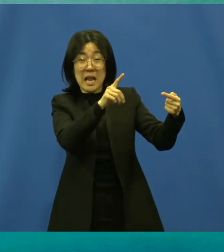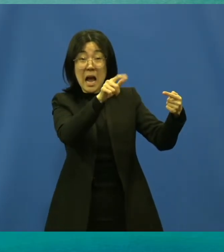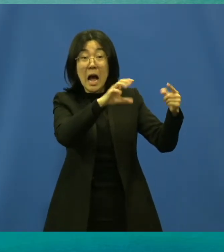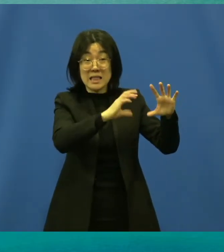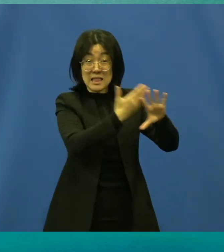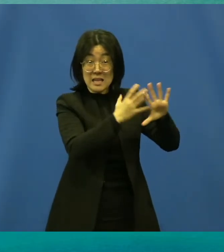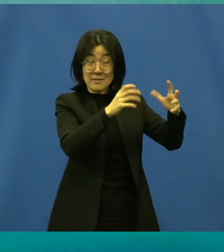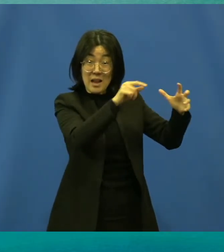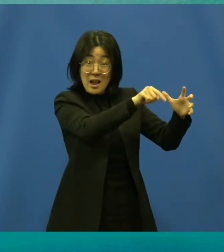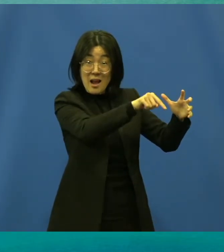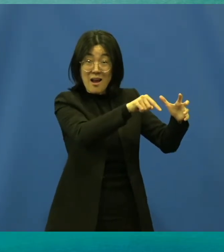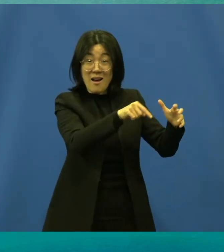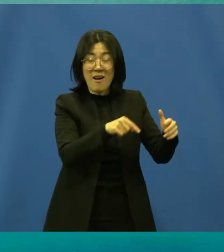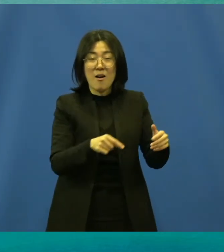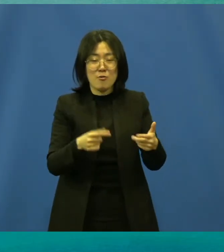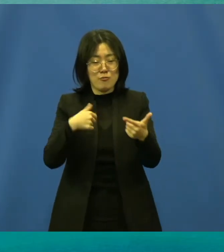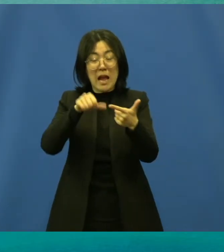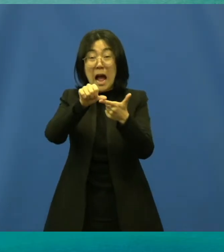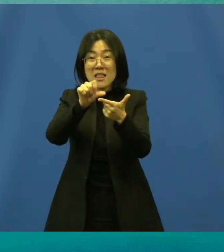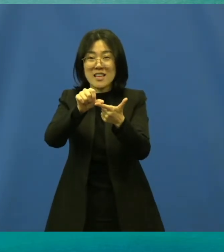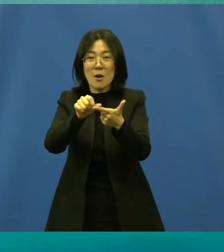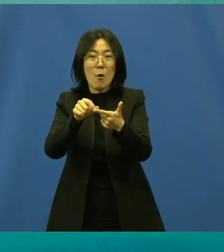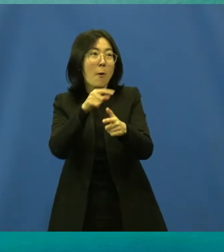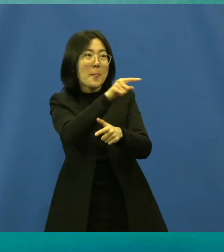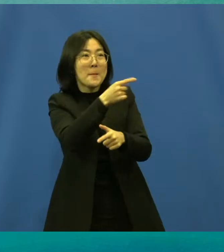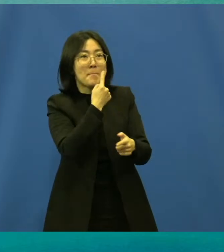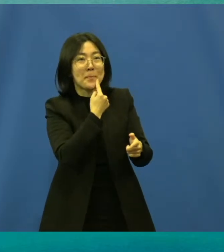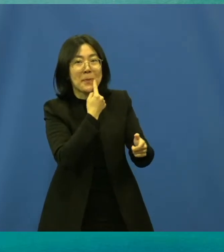자신의 꿈을 성취해 줄 미지의 세계.